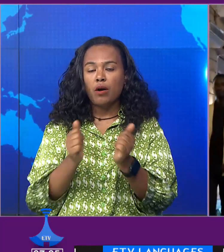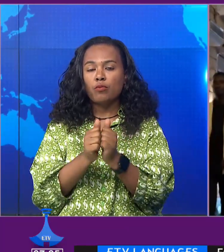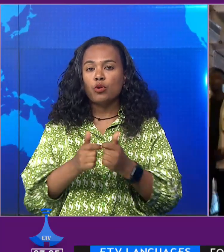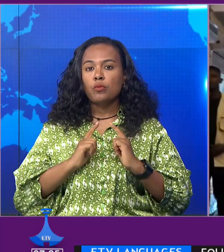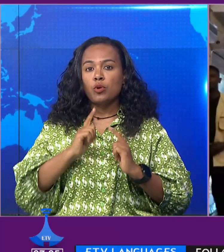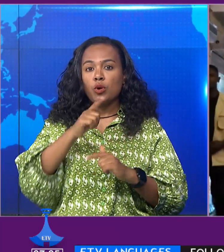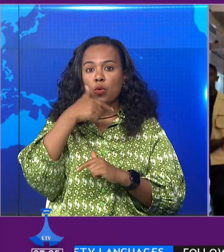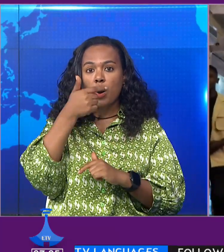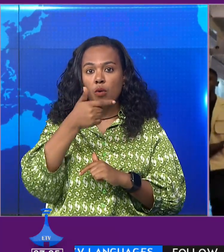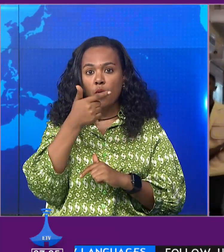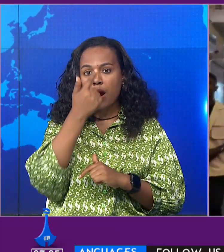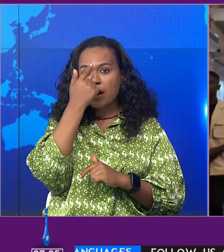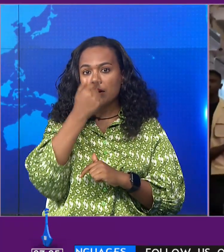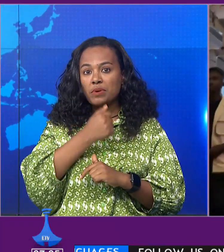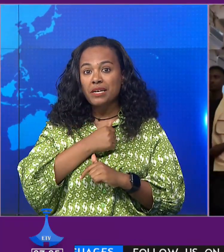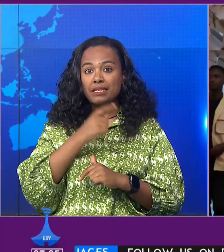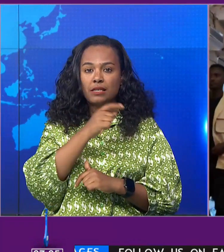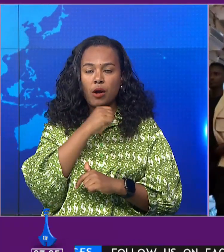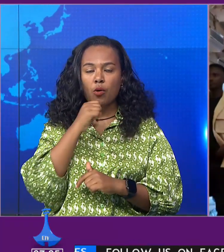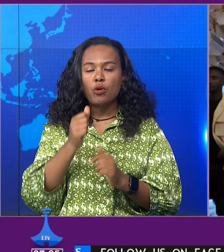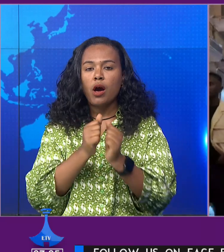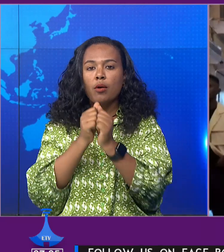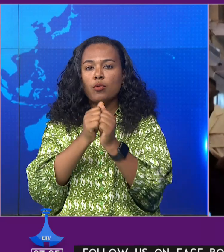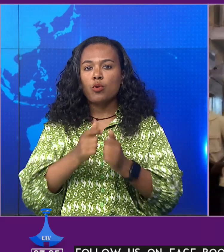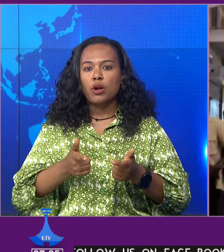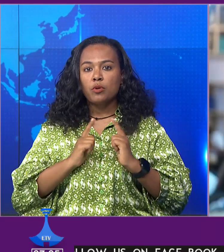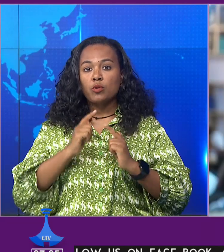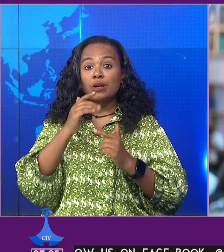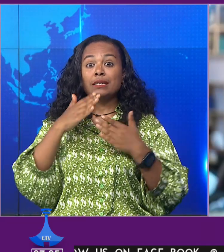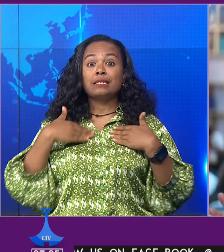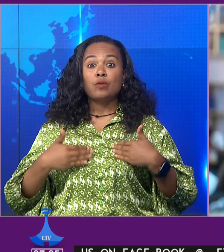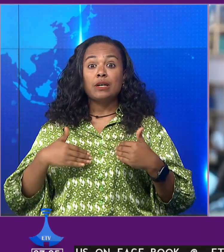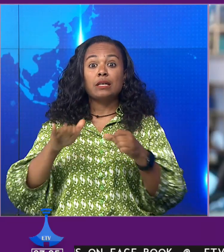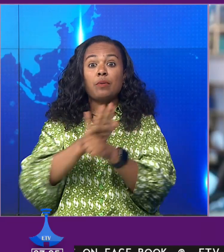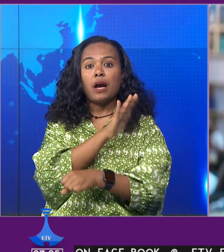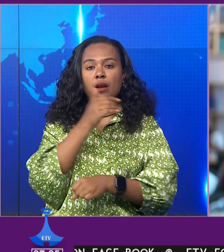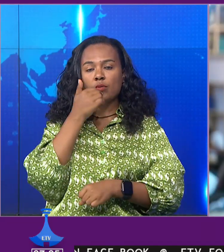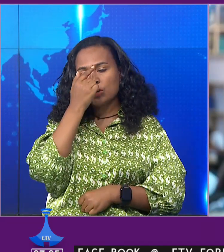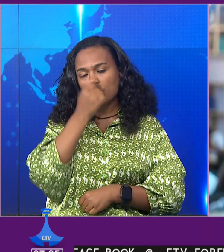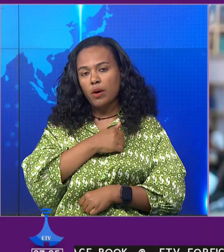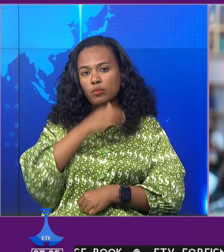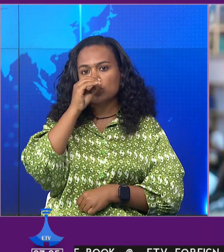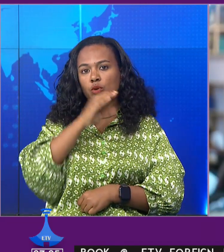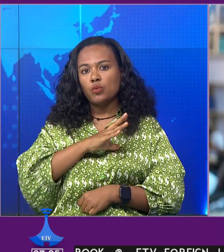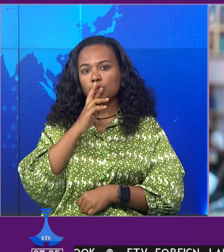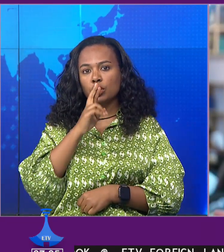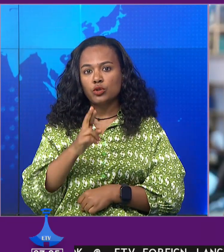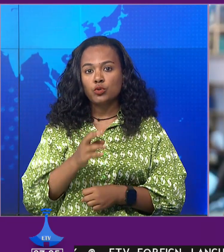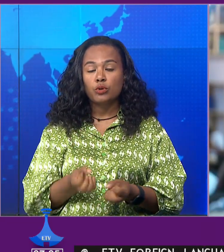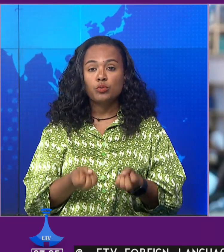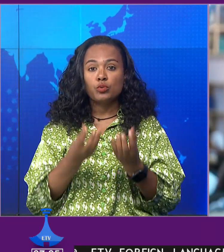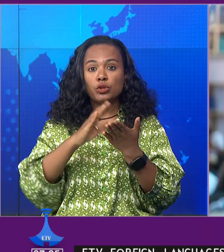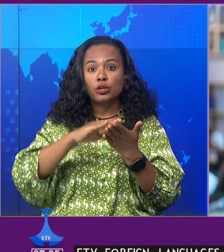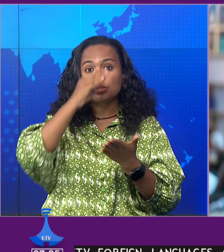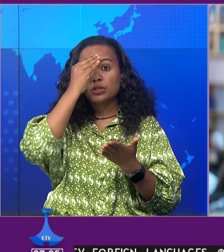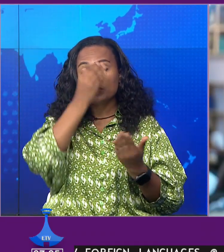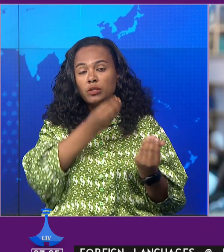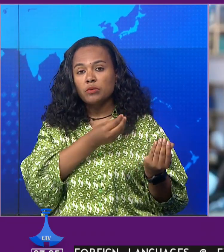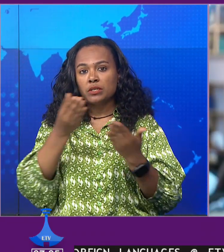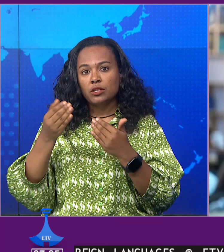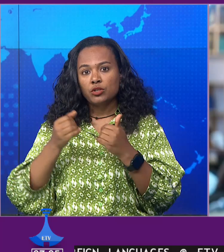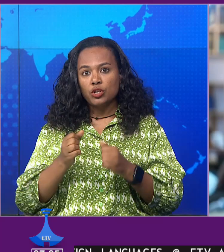ቋንቋ፣ አብሮ ለመኖር እምነት ሳይሆን አብሮ ለመኖር ሰውነት ይበቃል ብሎ የሚያምኑ ሰዎች ናቸው። ለብዙዎቻችን ትምህርት መስጠት